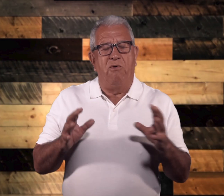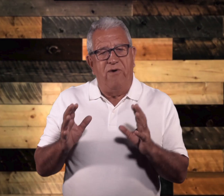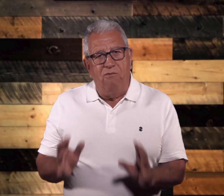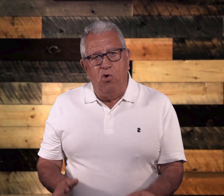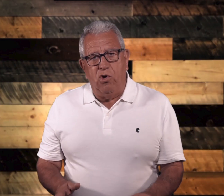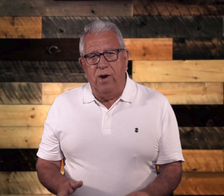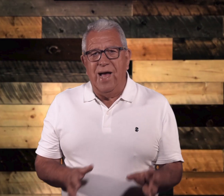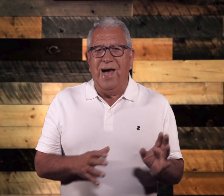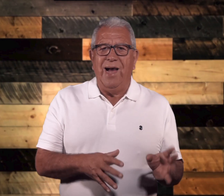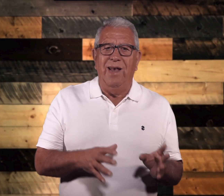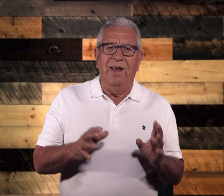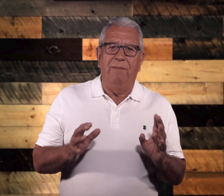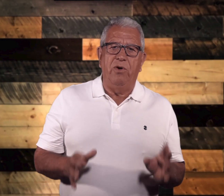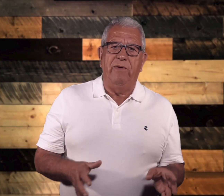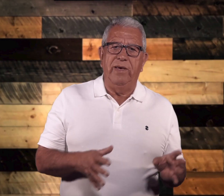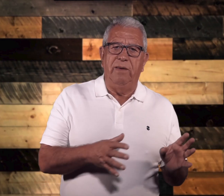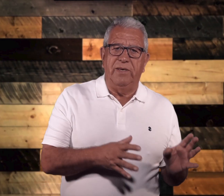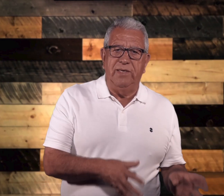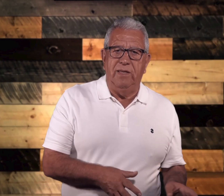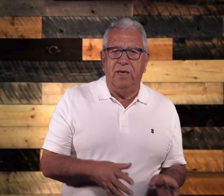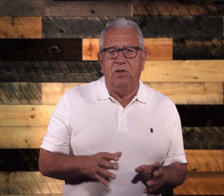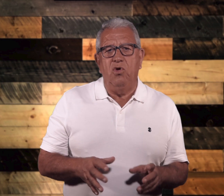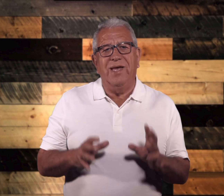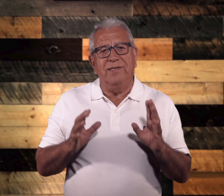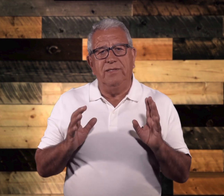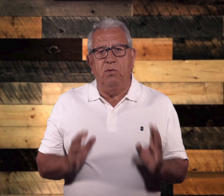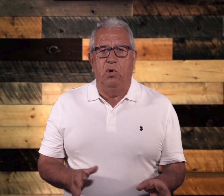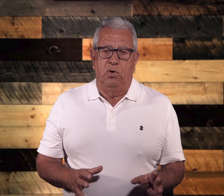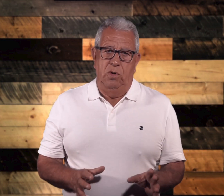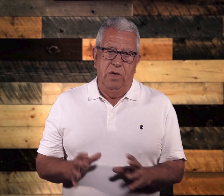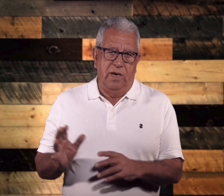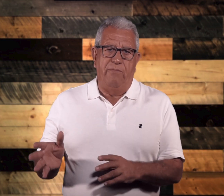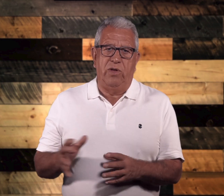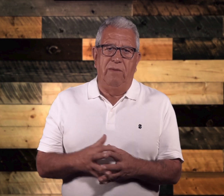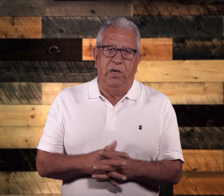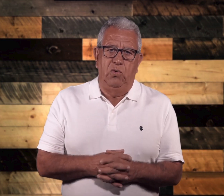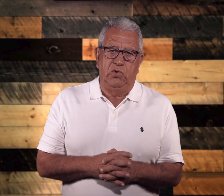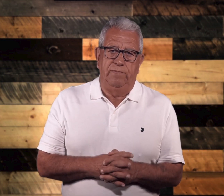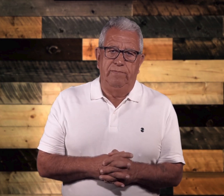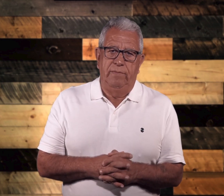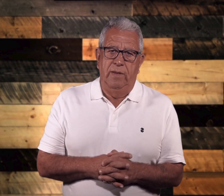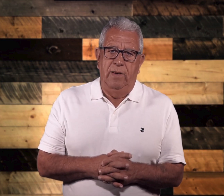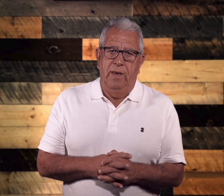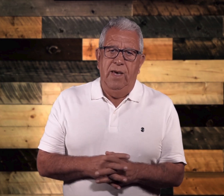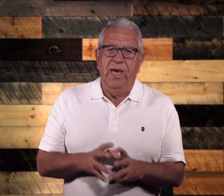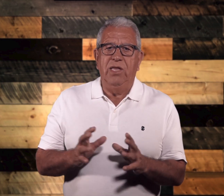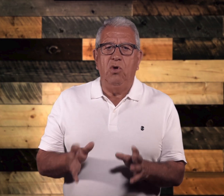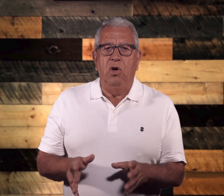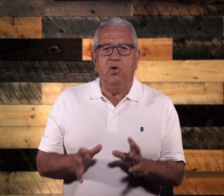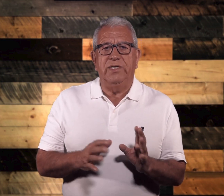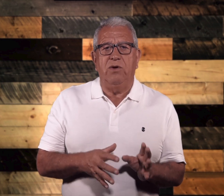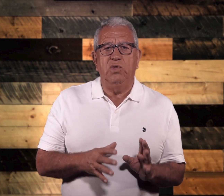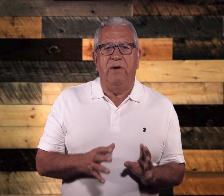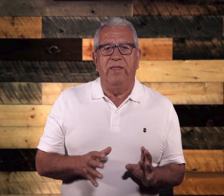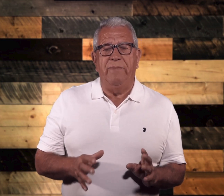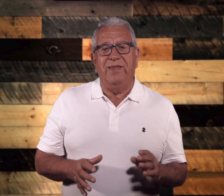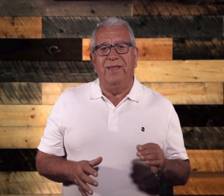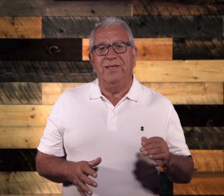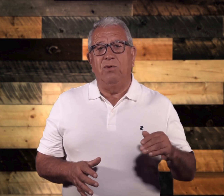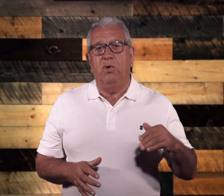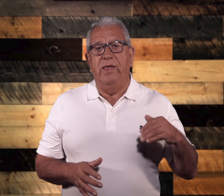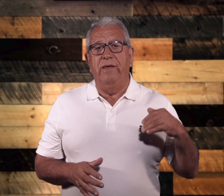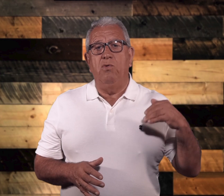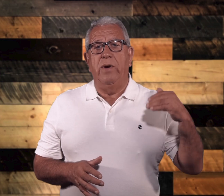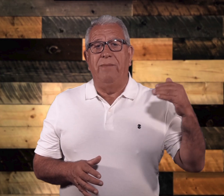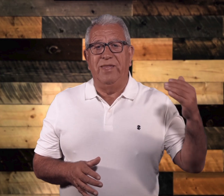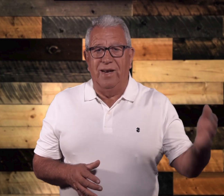por favor háganle la prueba de este paciente que estoy casi seguro que aporta el virus esto es lo que se escuchaba de parte